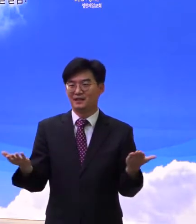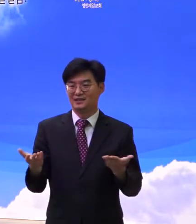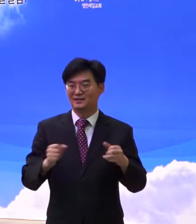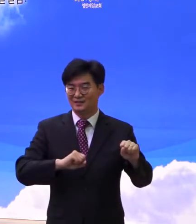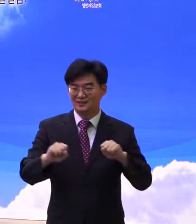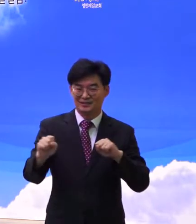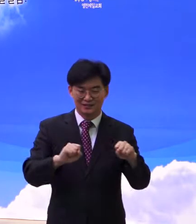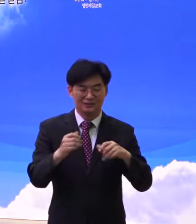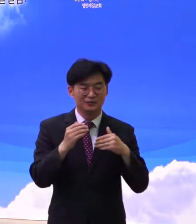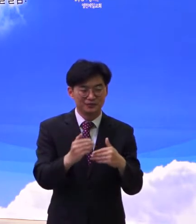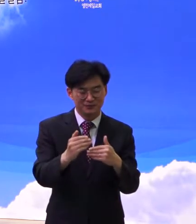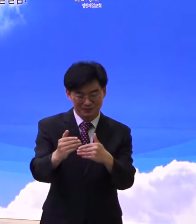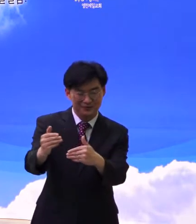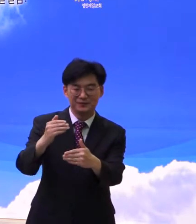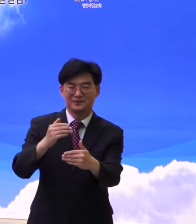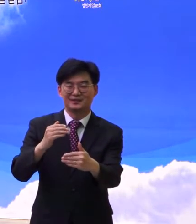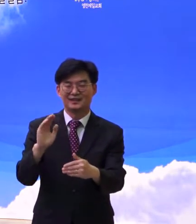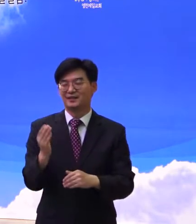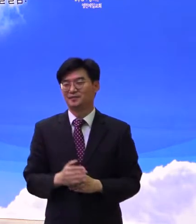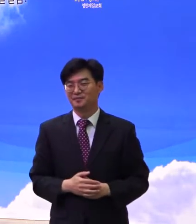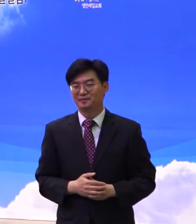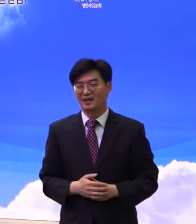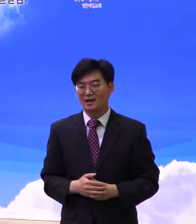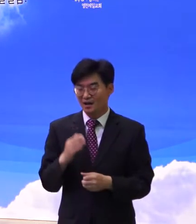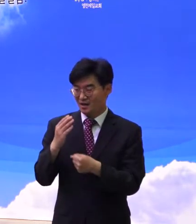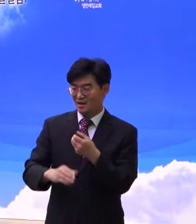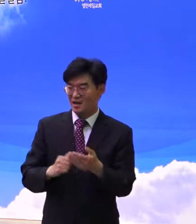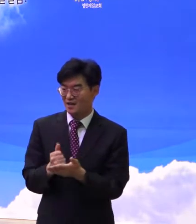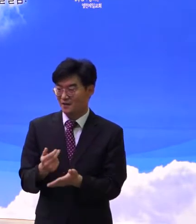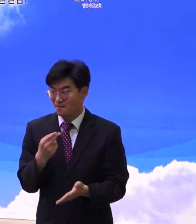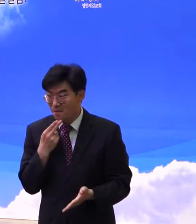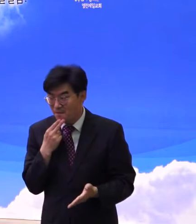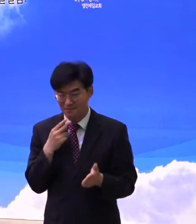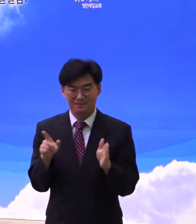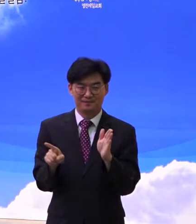여러분, 그런데 하나님 없이 우리가 신앙생활을 하게 되면